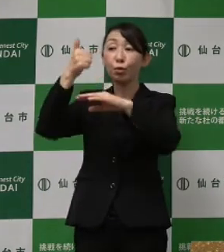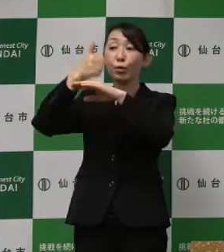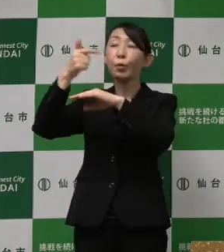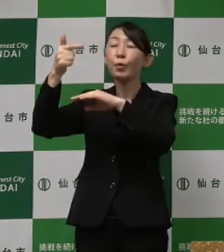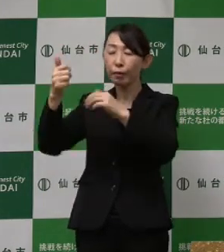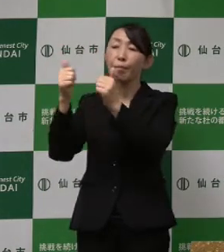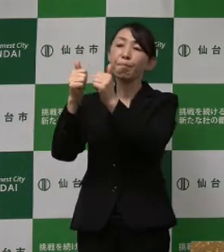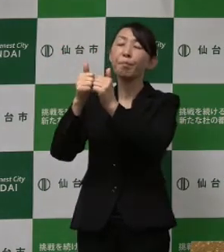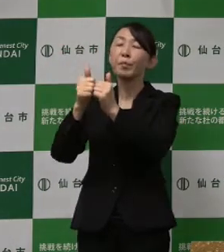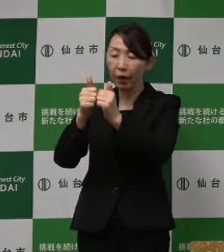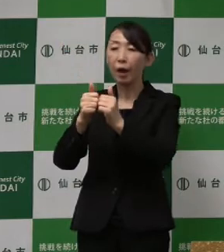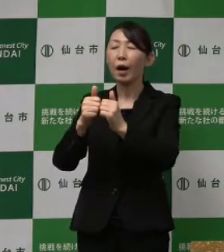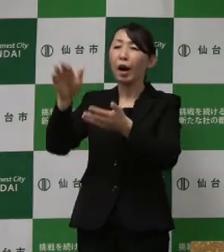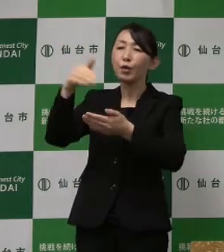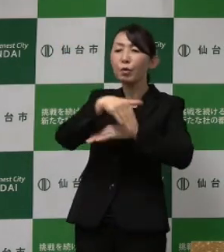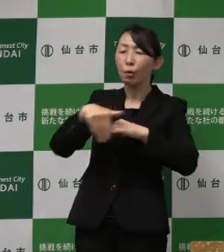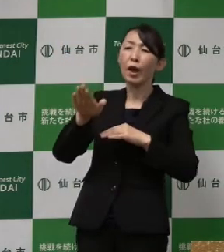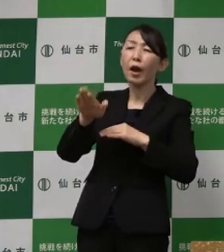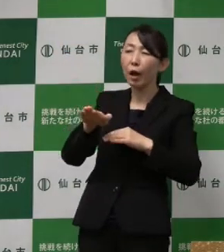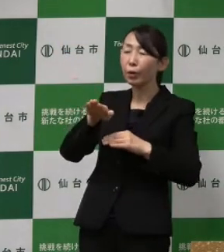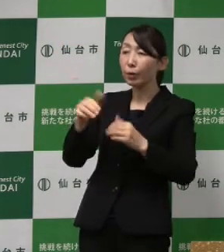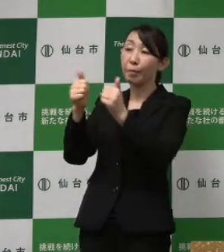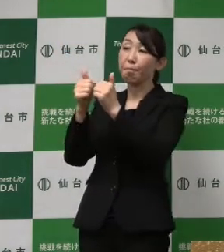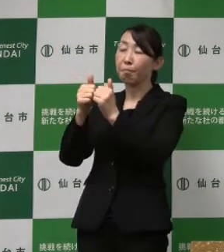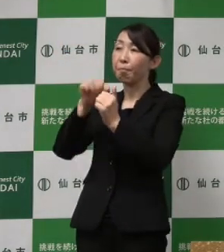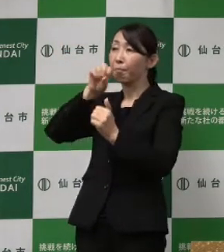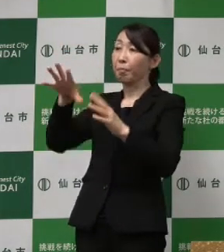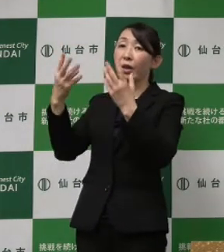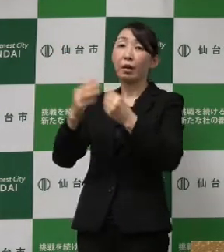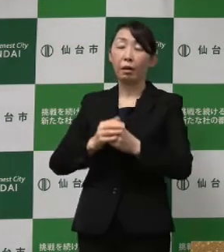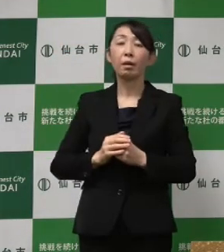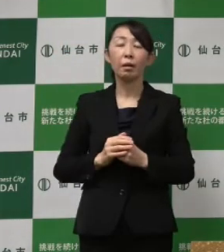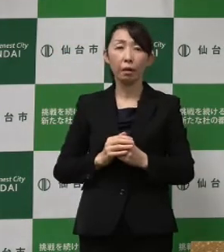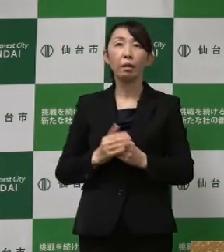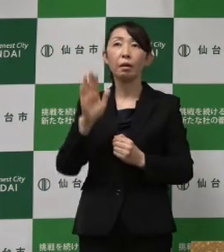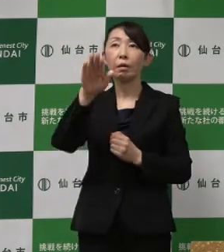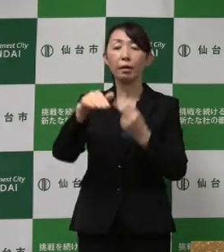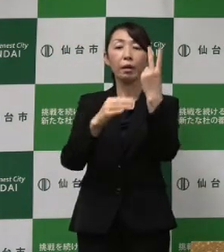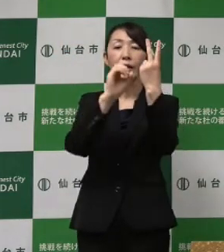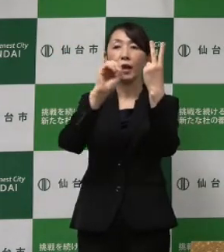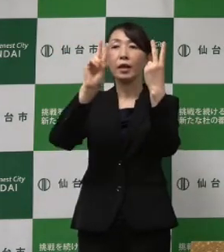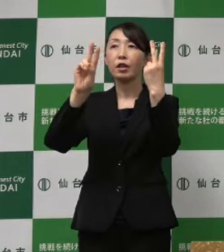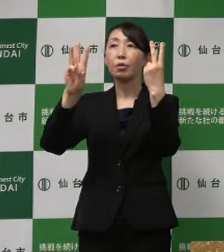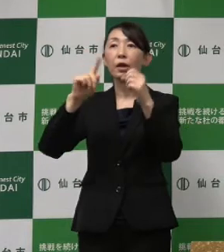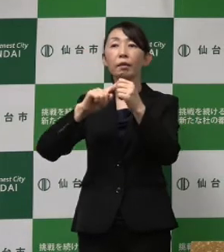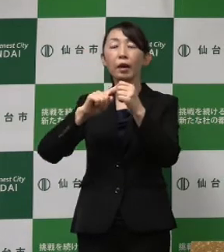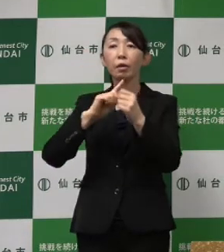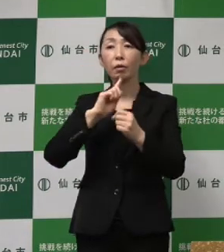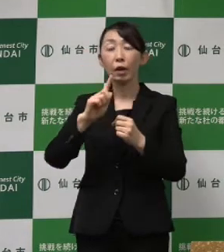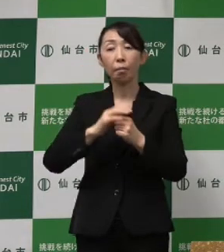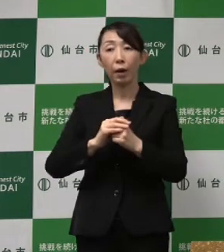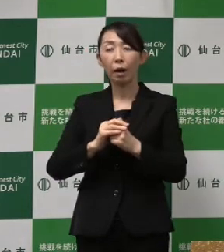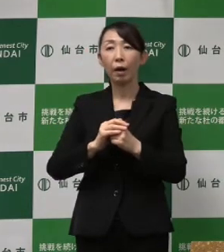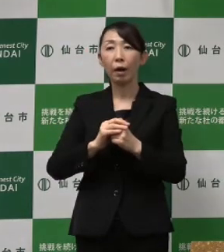お話をさせていただいたところです。2023年は実はサミットが開